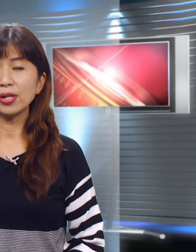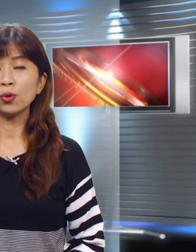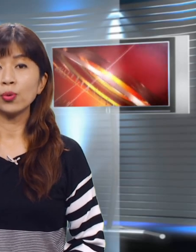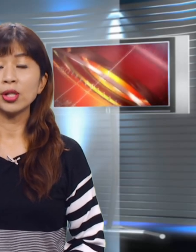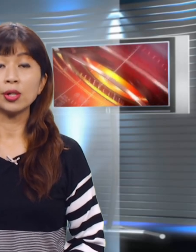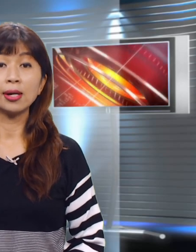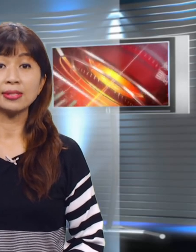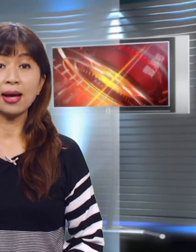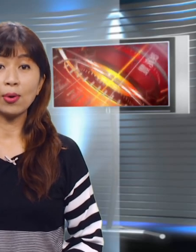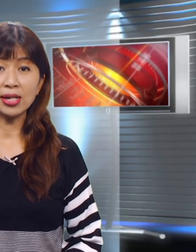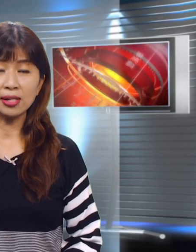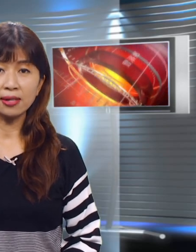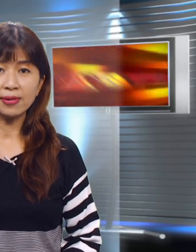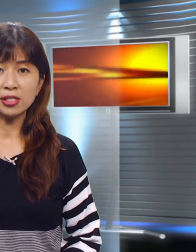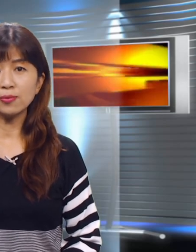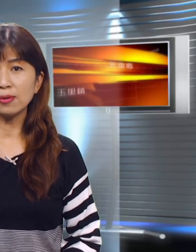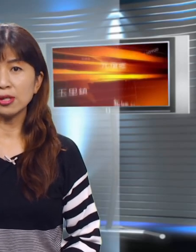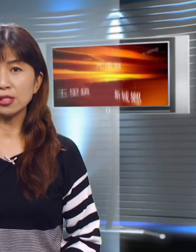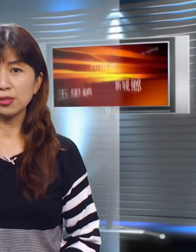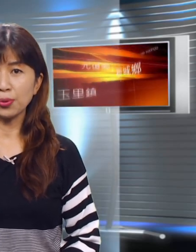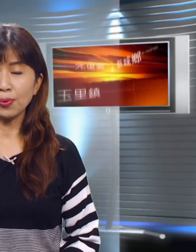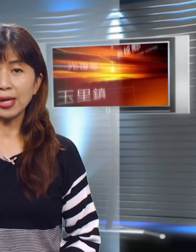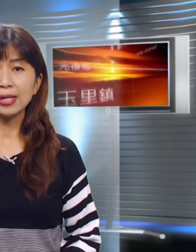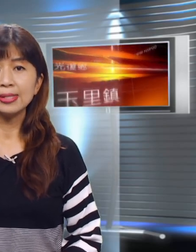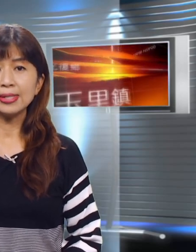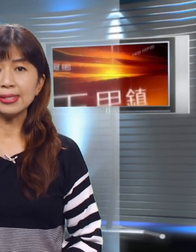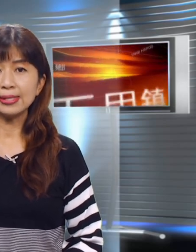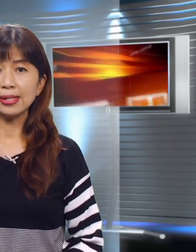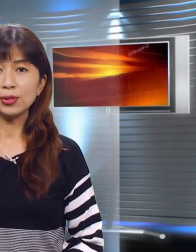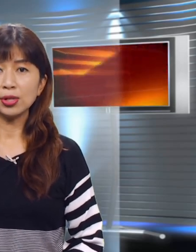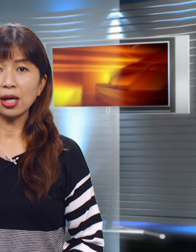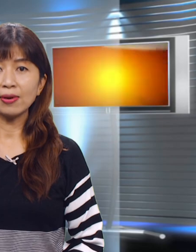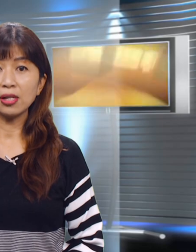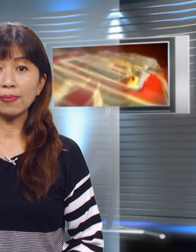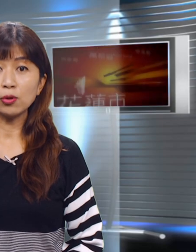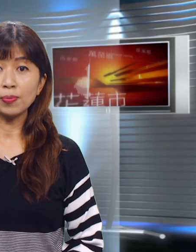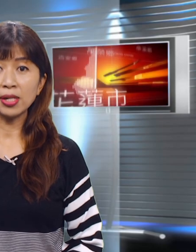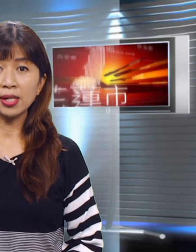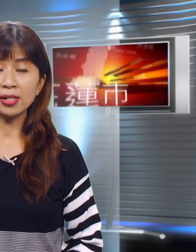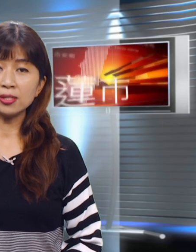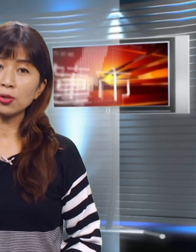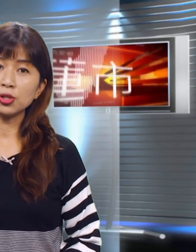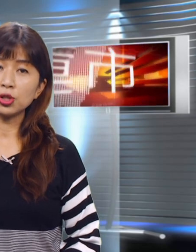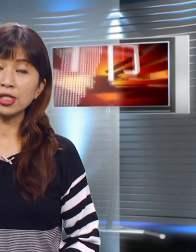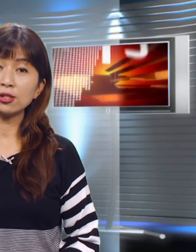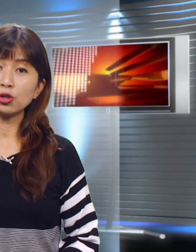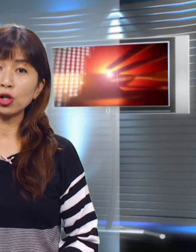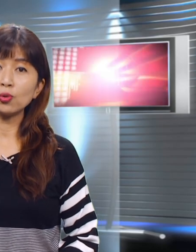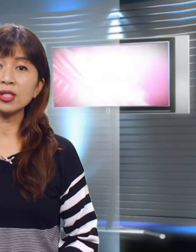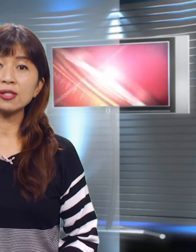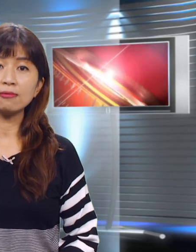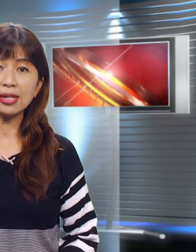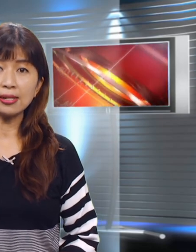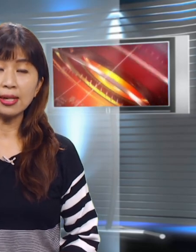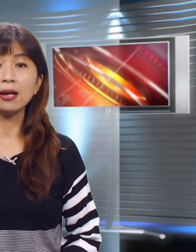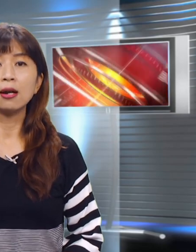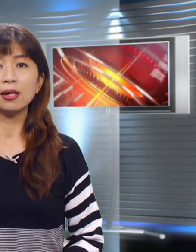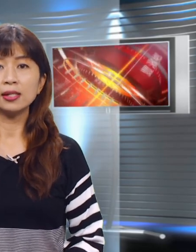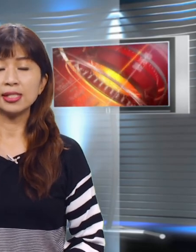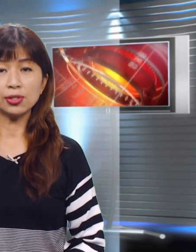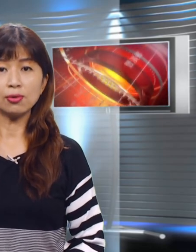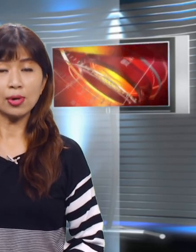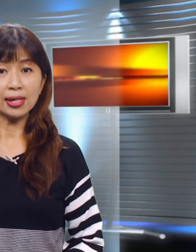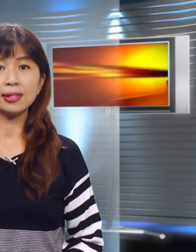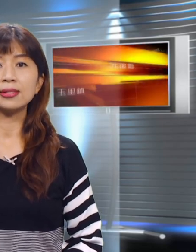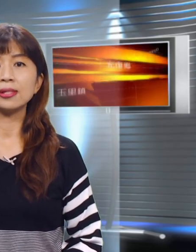你好，欢迎收看5月9号大花莲地方新闻，我是卢宇慧。在今天全台湾的本土病例呢，又是新增超过4万例，